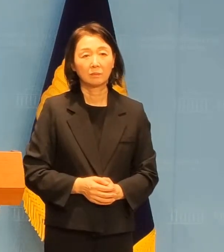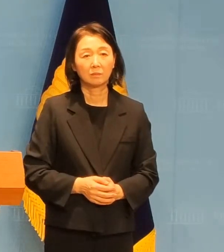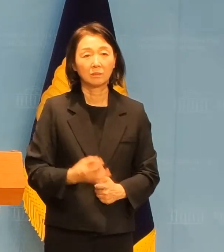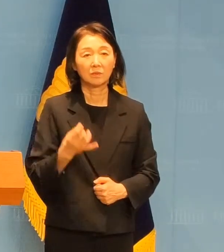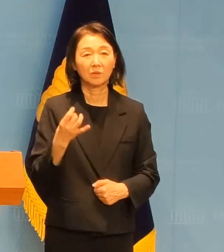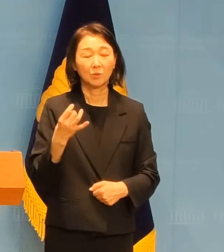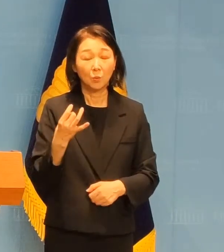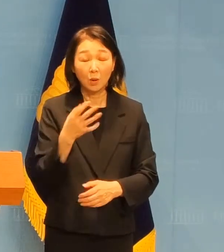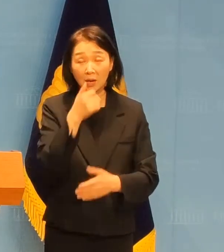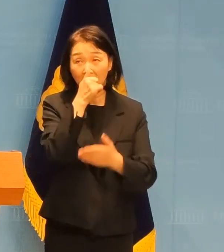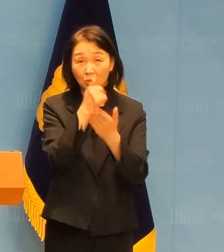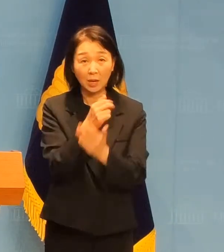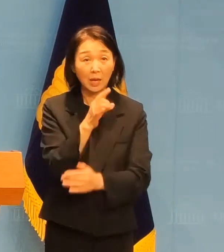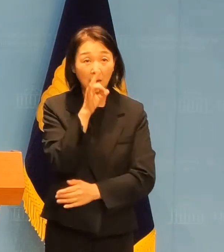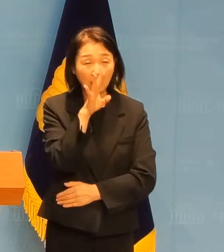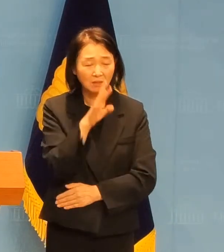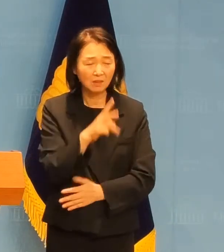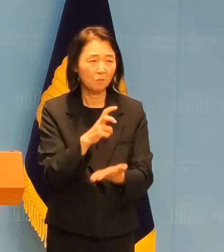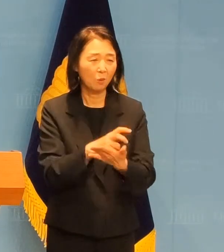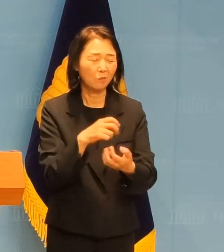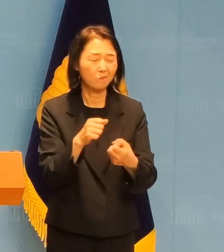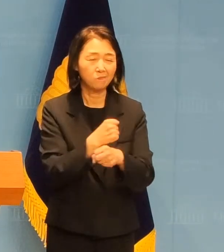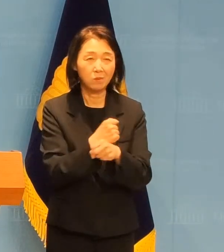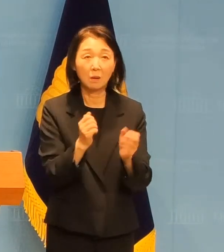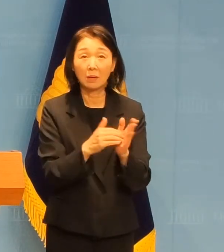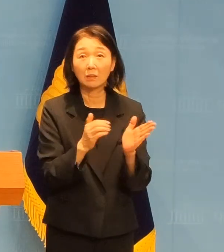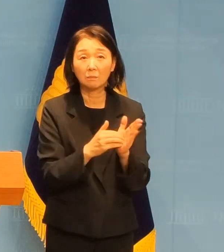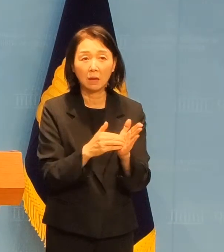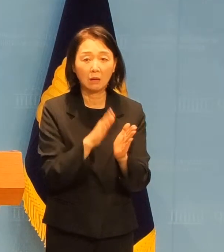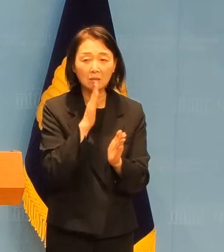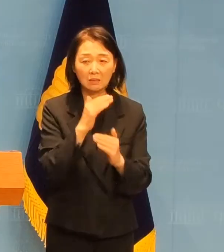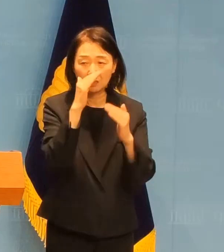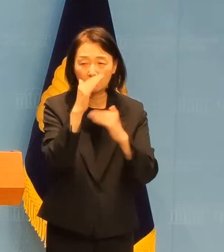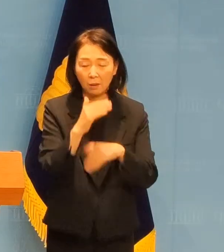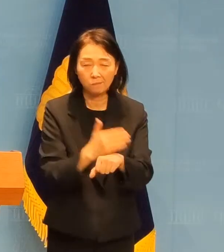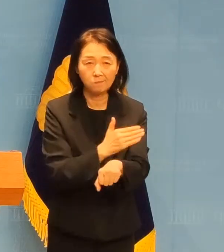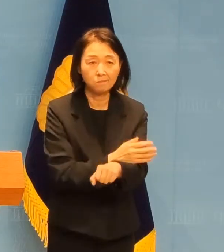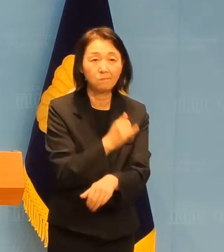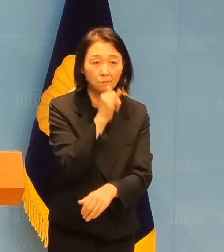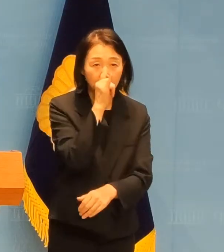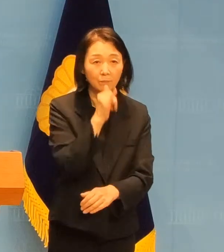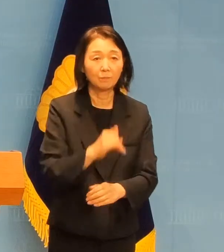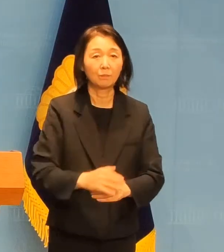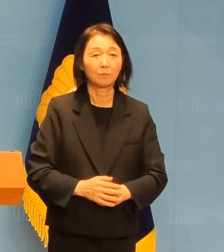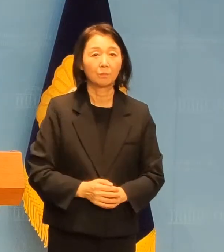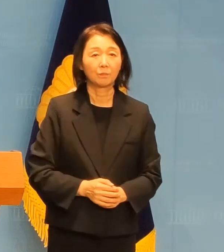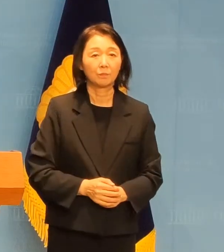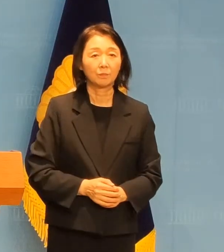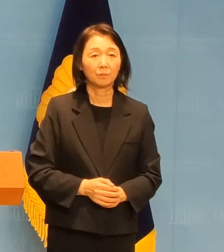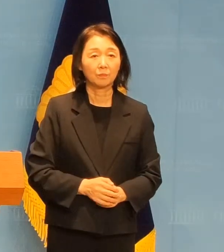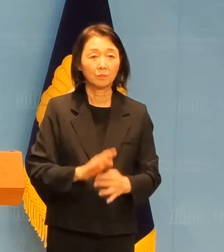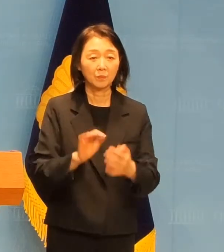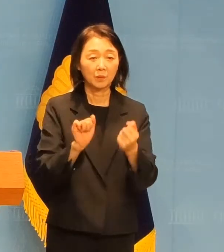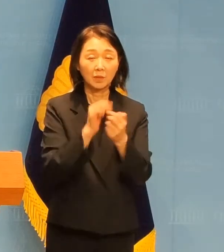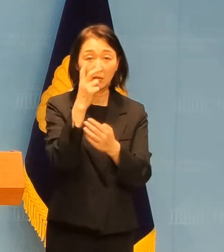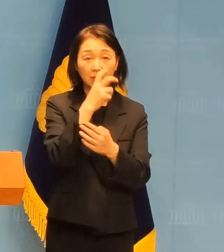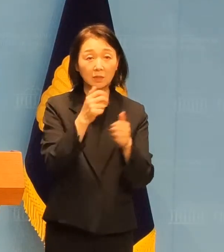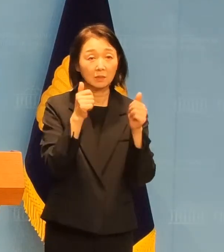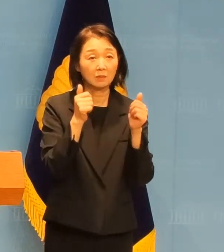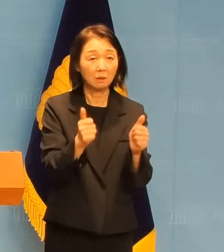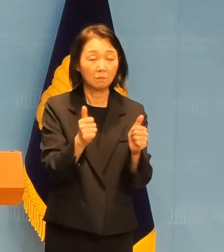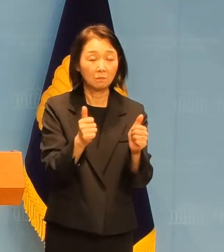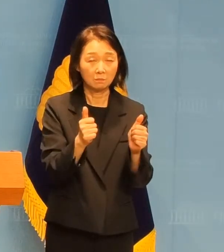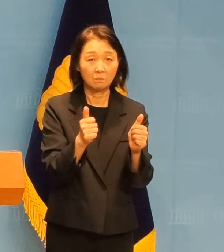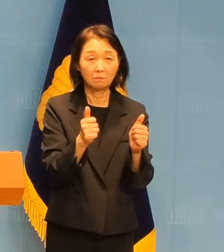안 될 때 법리도 조작하고 사실관계도 왜곡하기 마련입니다. 내란 특검은